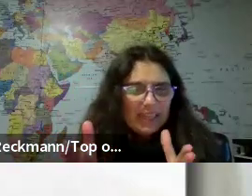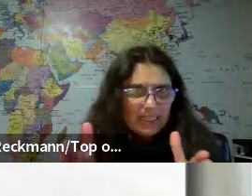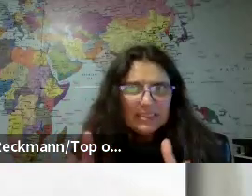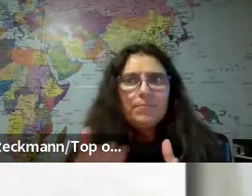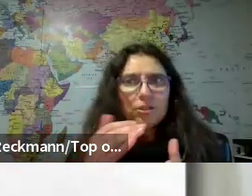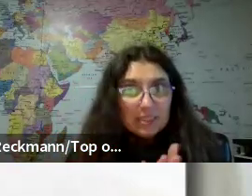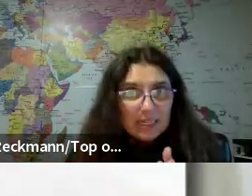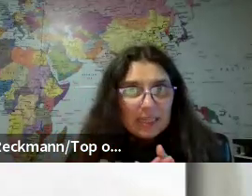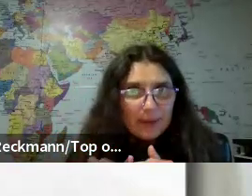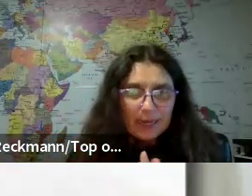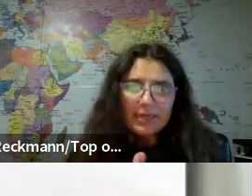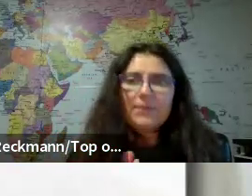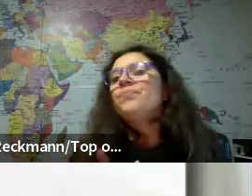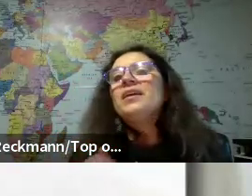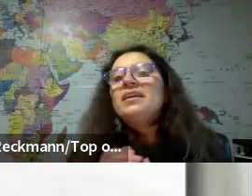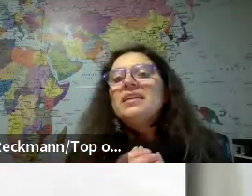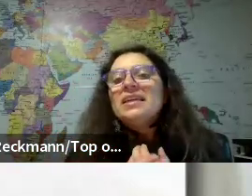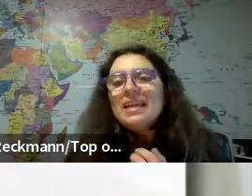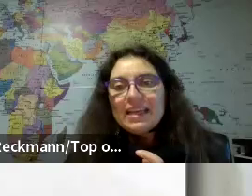absolutamente derecha, pero sí tiene que pegar.